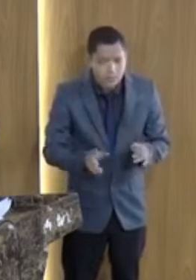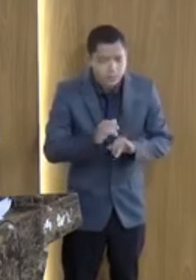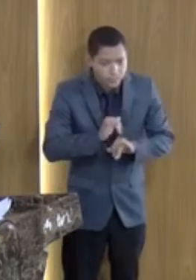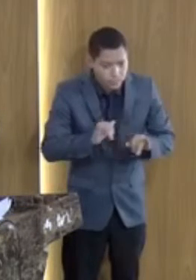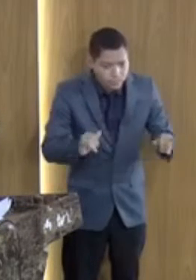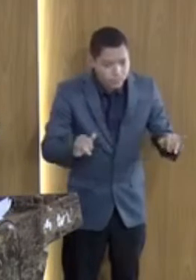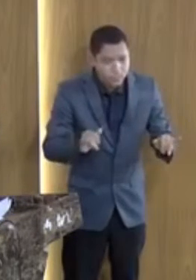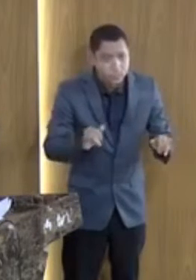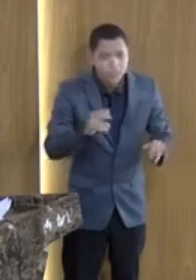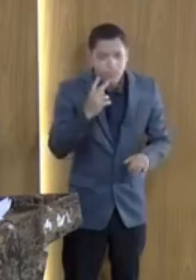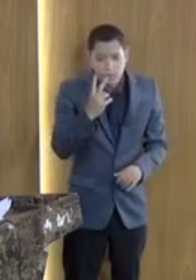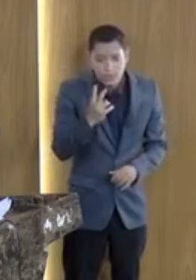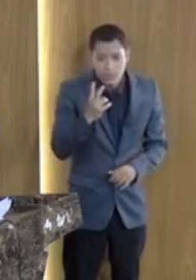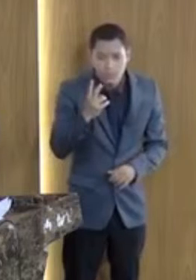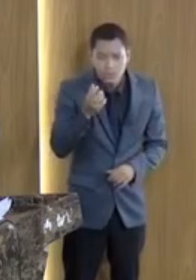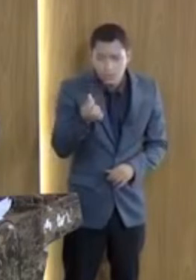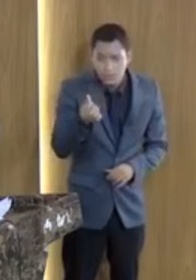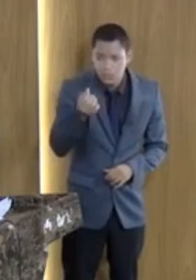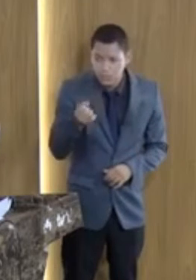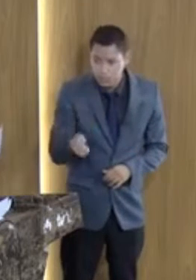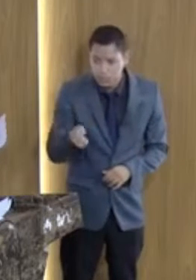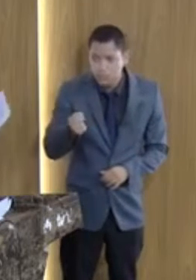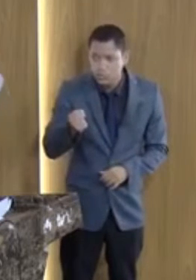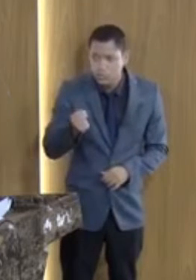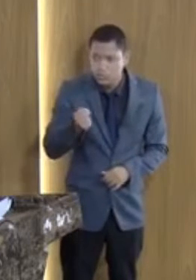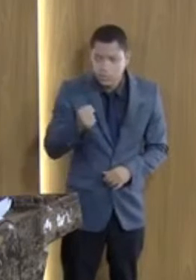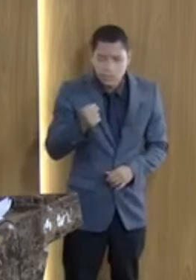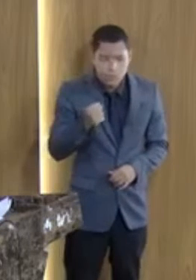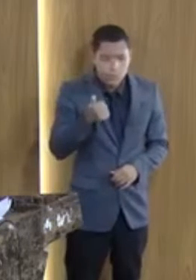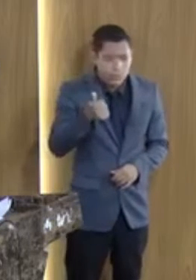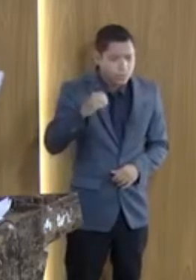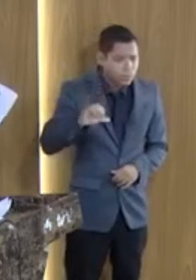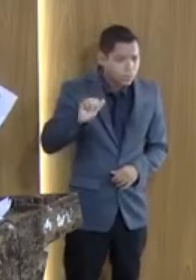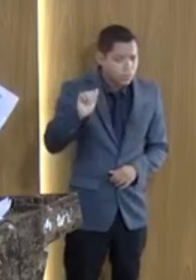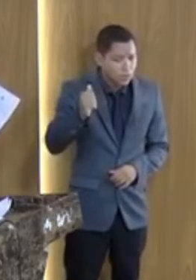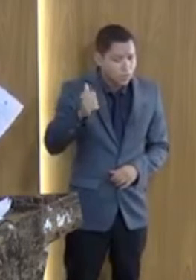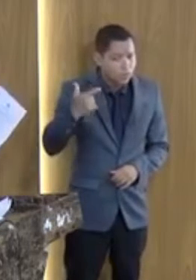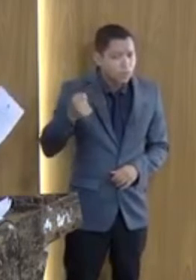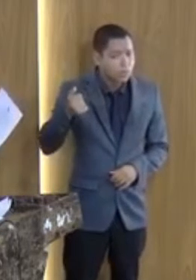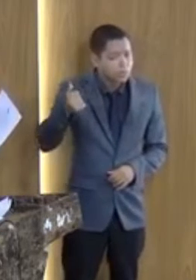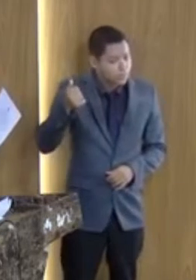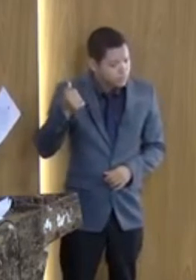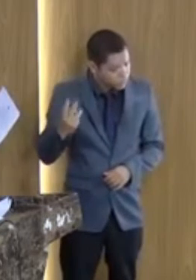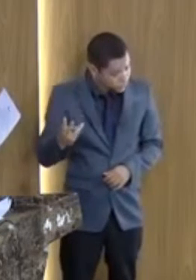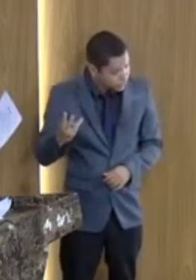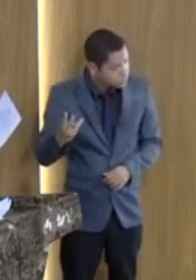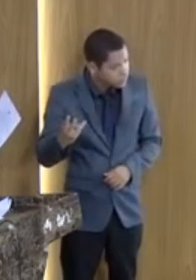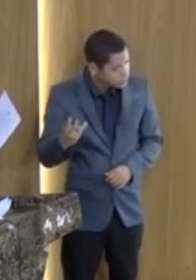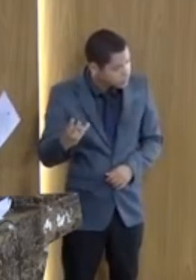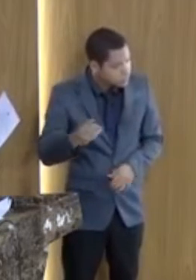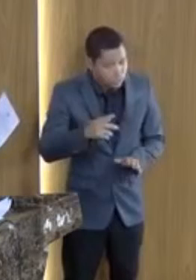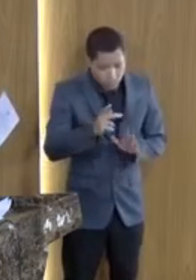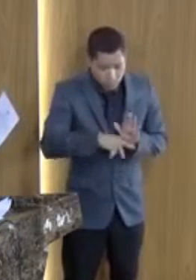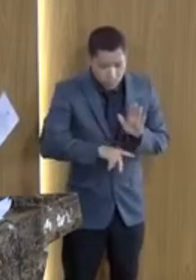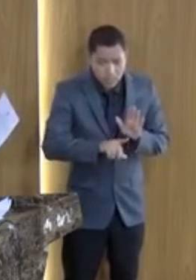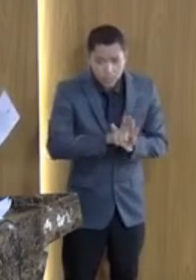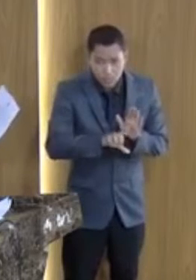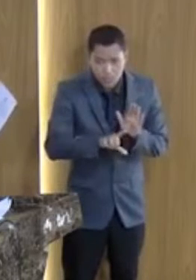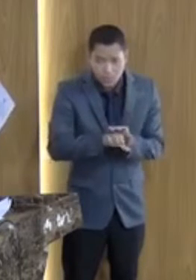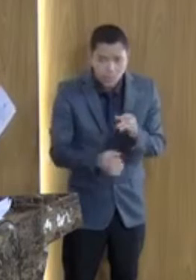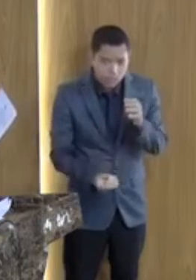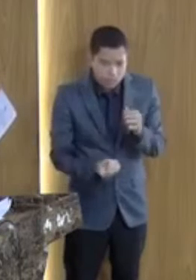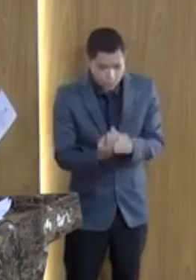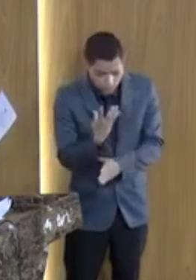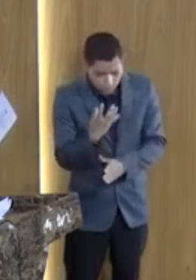número 268, de 19 de agosto de 2013. Projeto de lei que cria